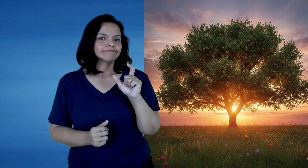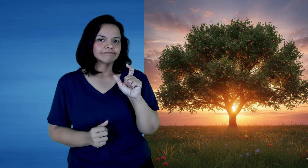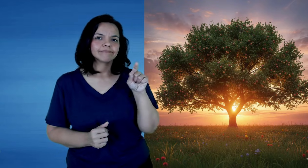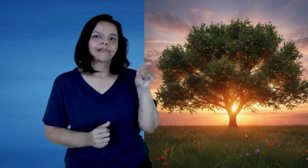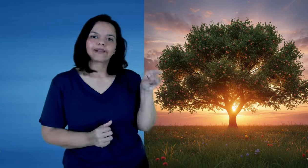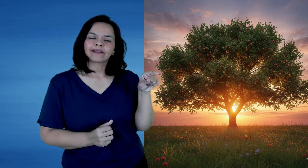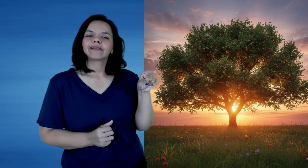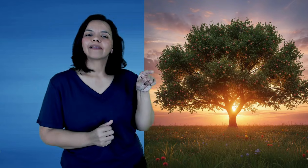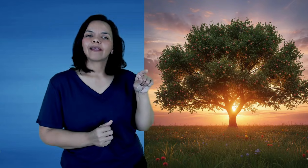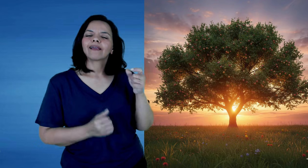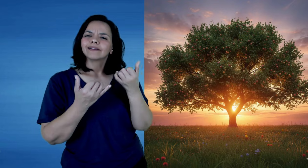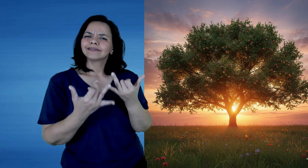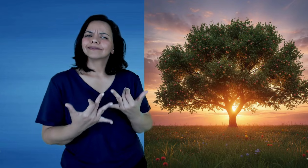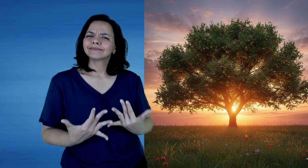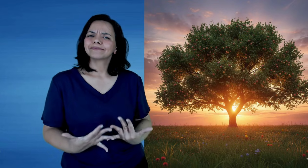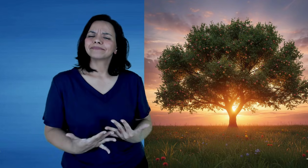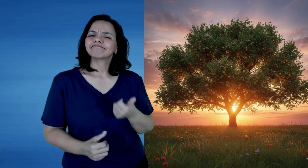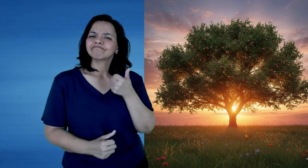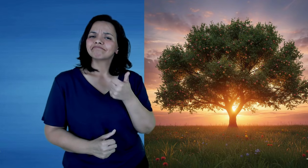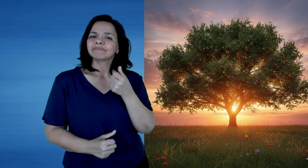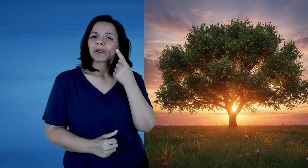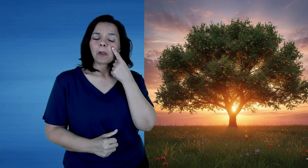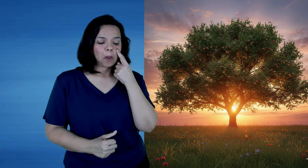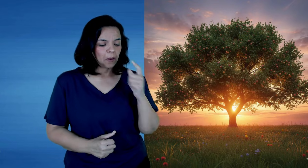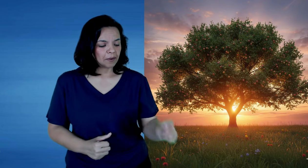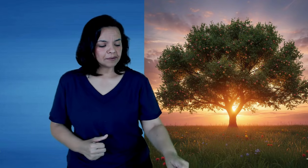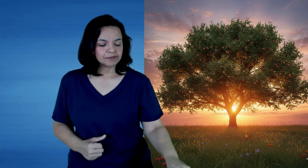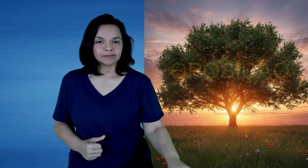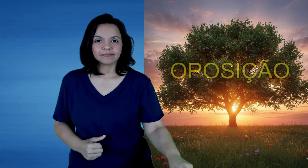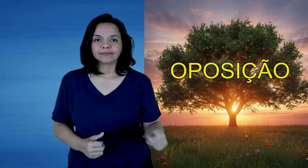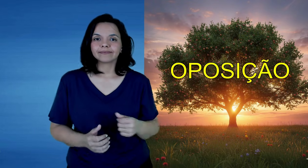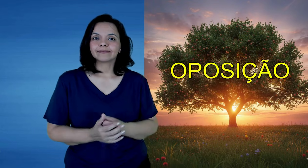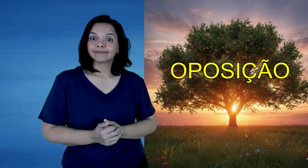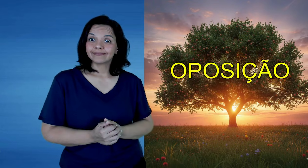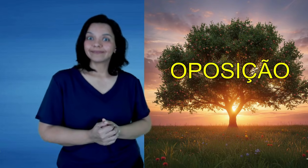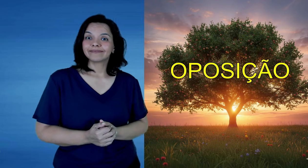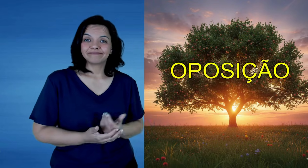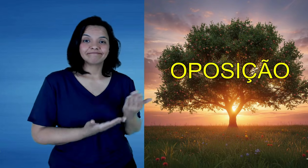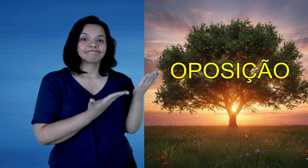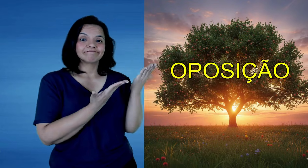Tem uma palavra, então, que define muito bem essa árvore.